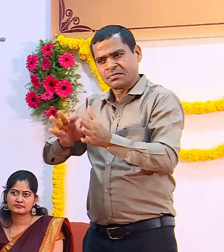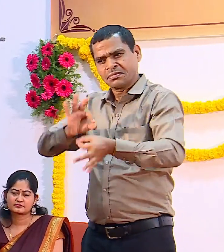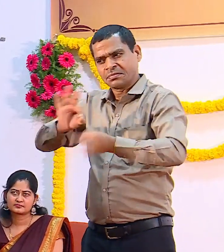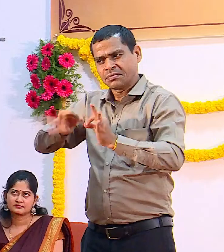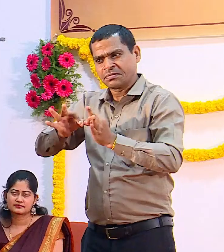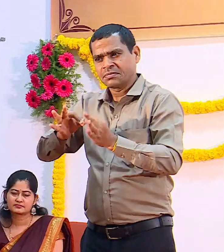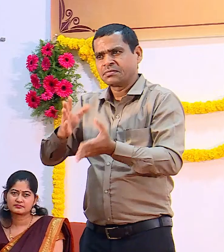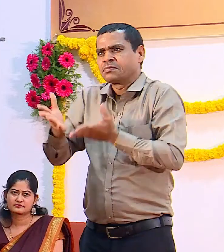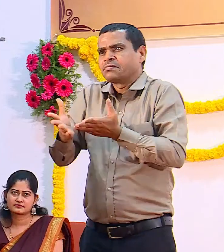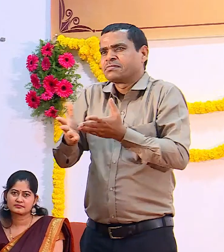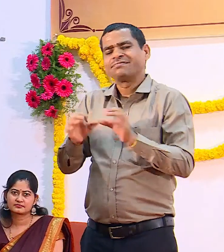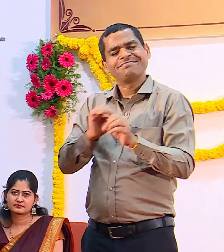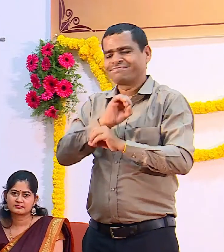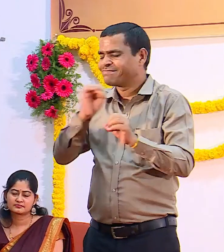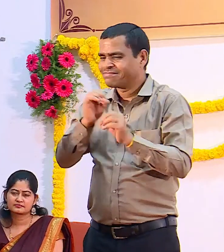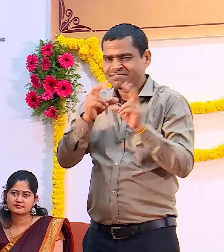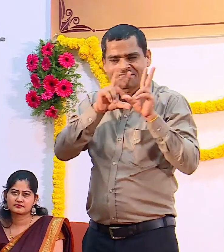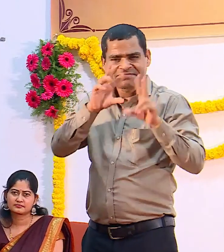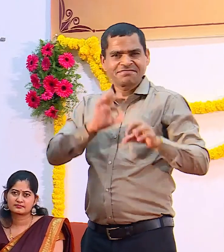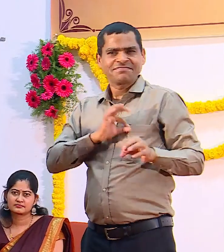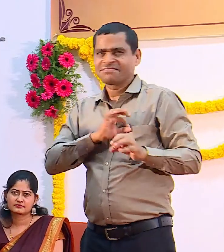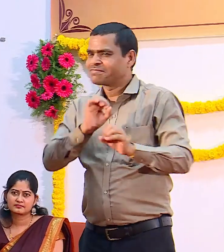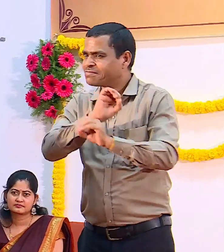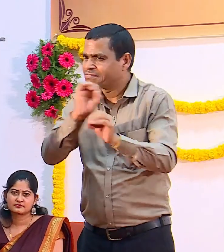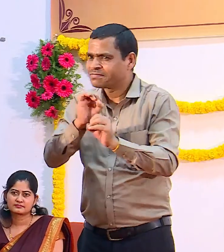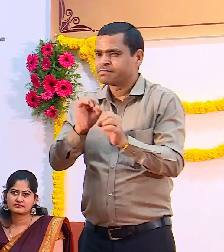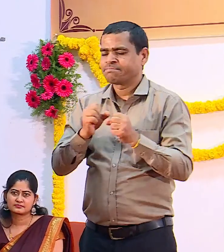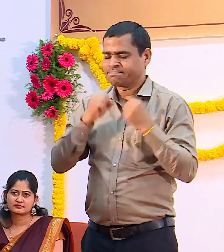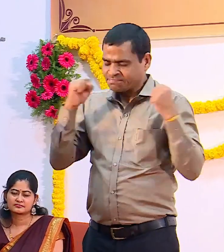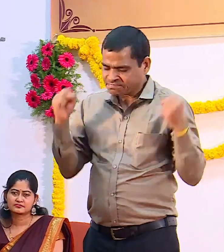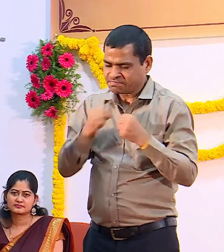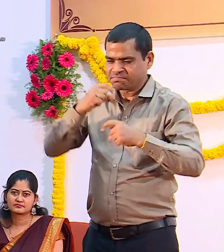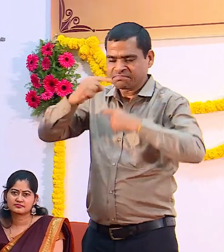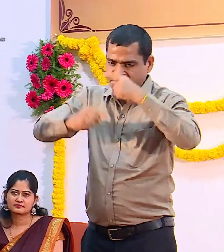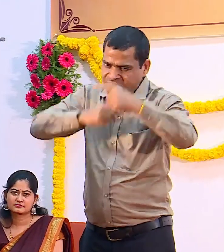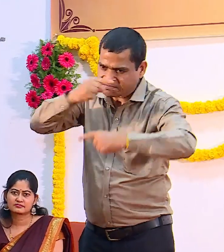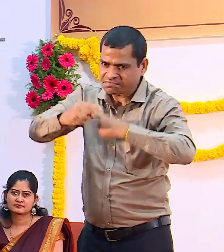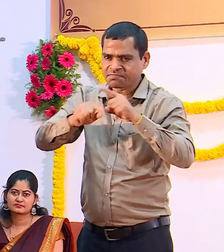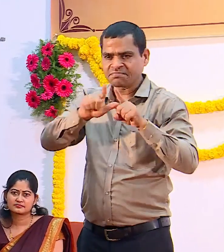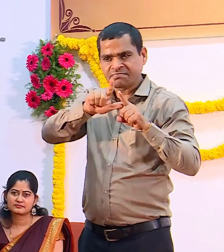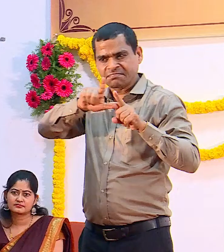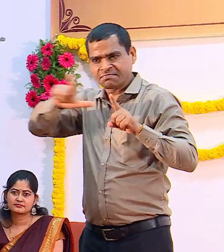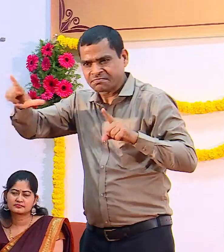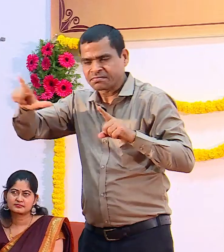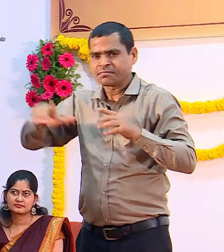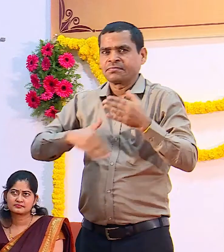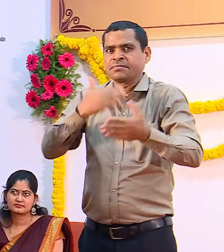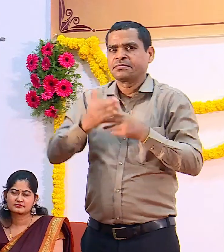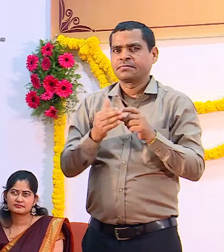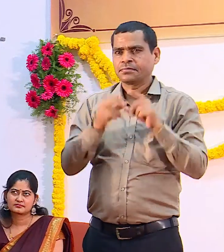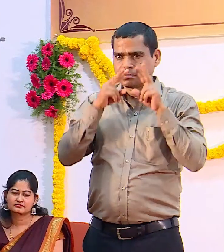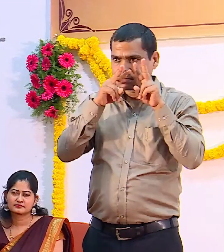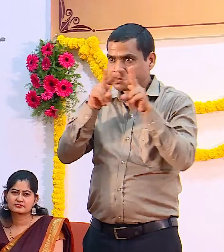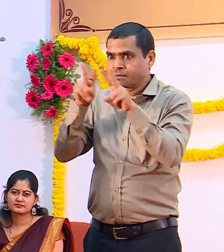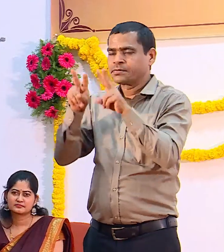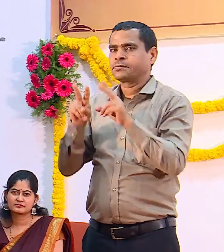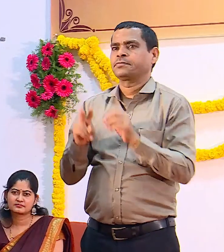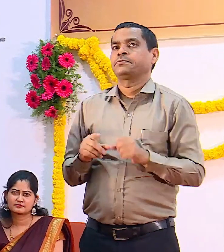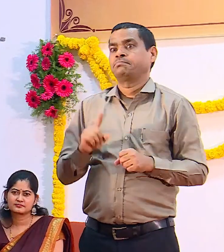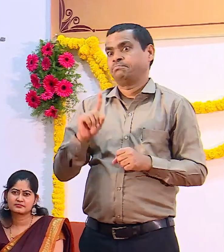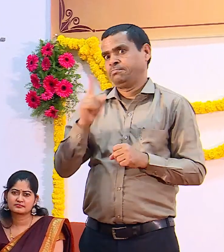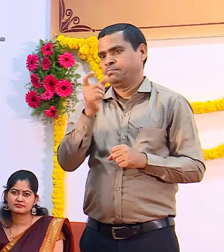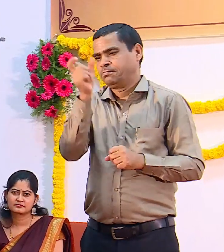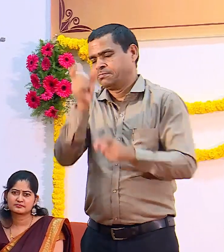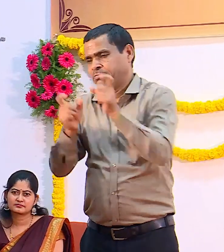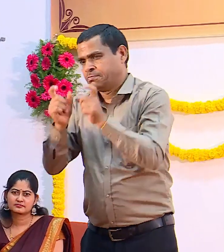raha hai to unko चलता नहीं है तो ये एक हमेशा एक स्ट्रगल है जो कि हमने वहाँ NB में भी देखी पर मैंने देखा कि कुछ लोग बड़े लगन से ये